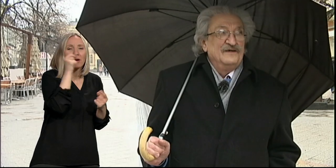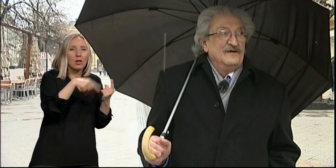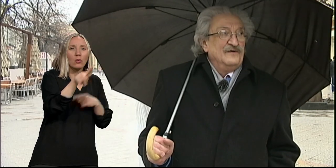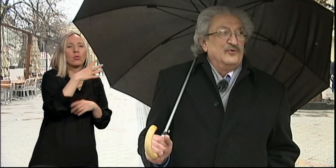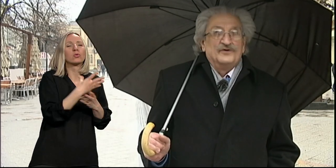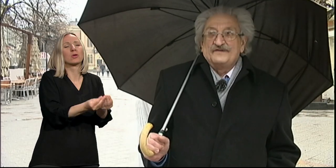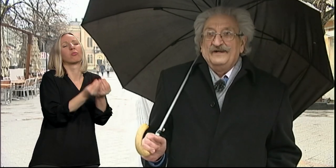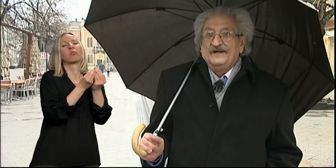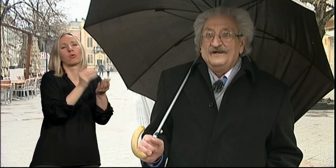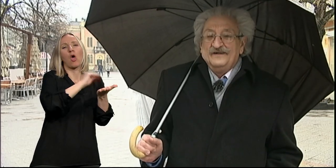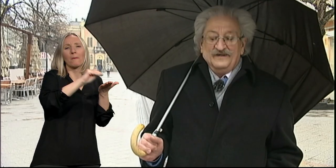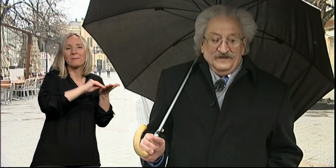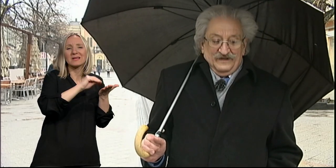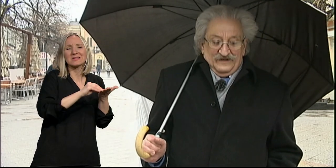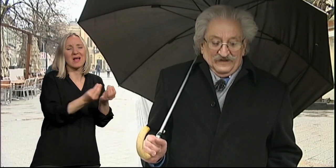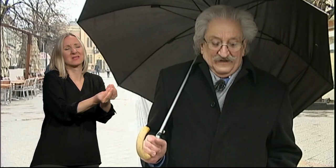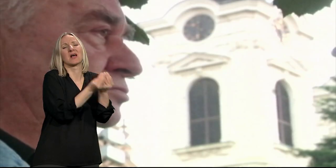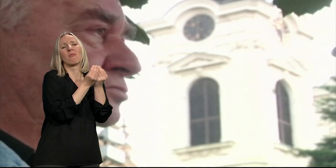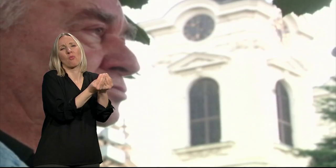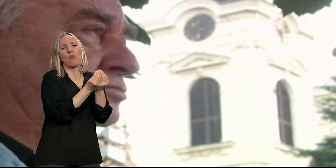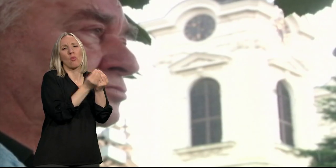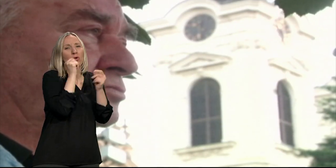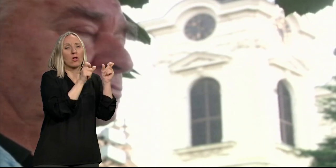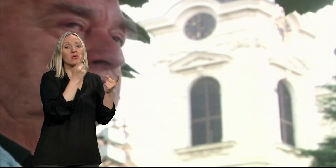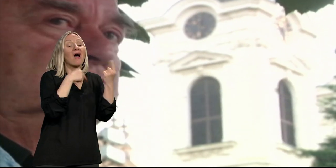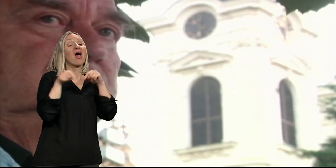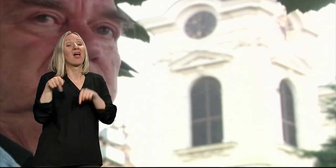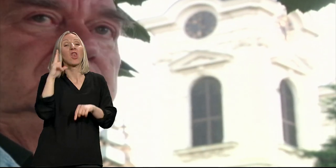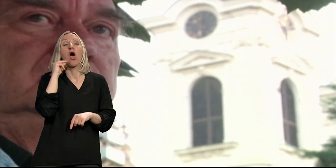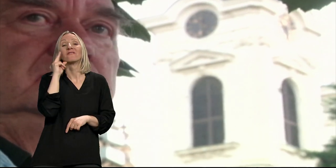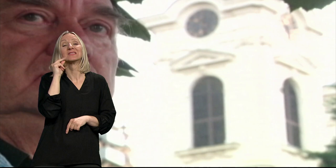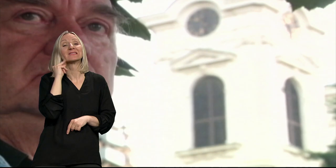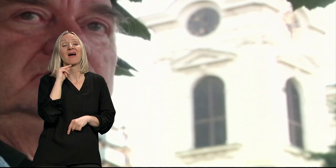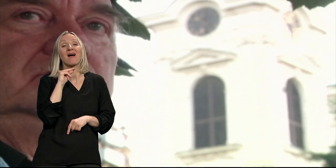pisaca, puno svega. Ali u Novom Sadu,